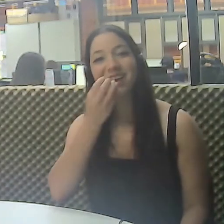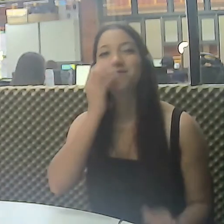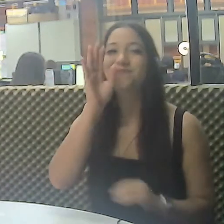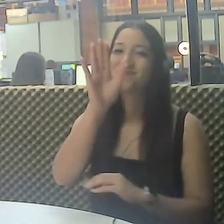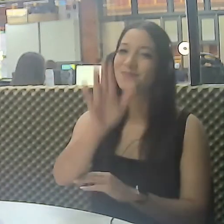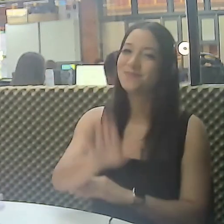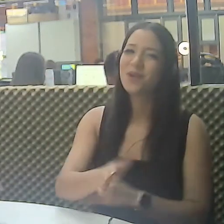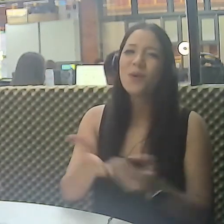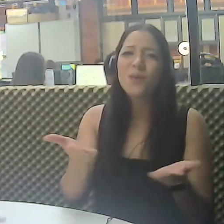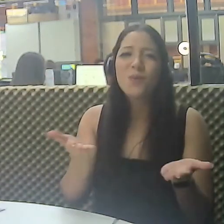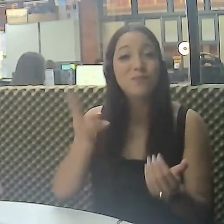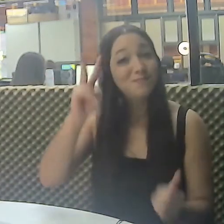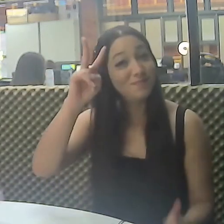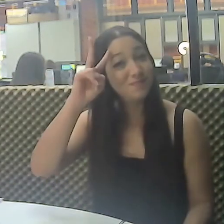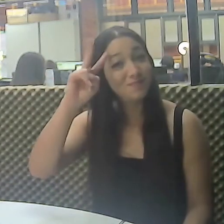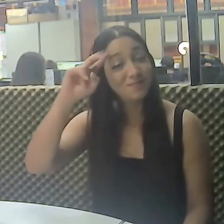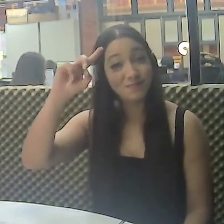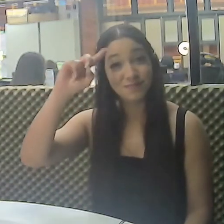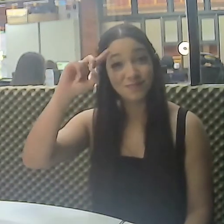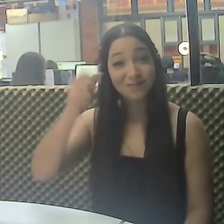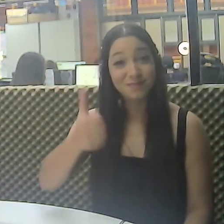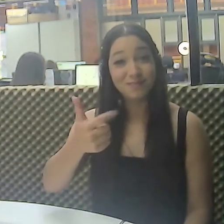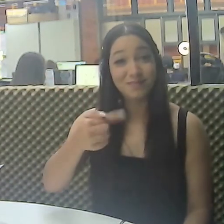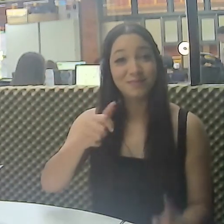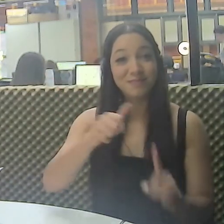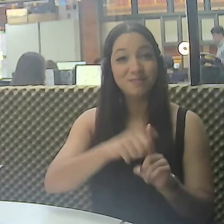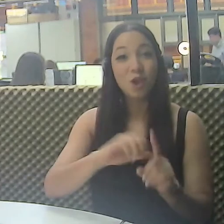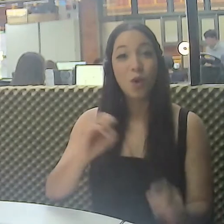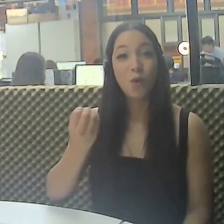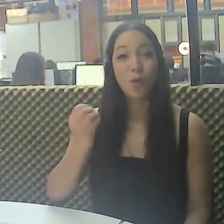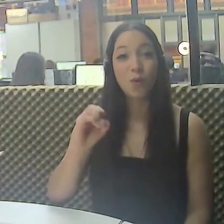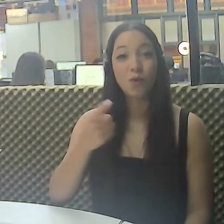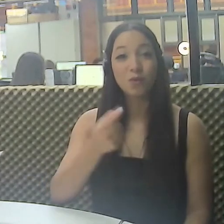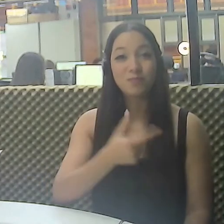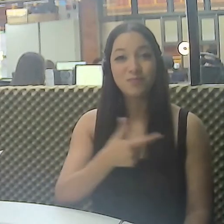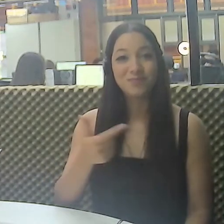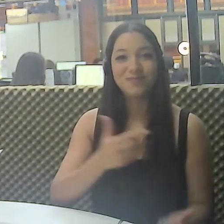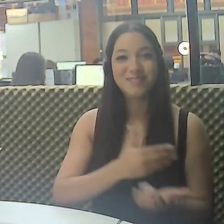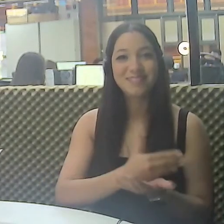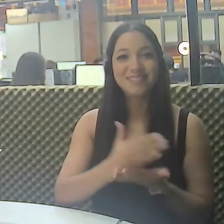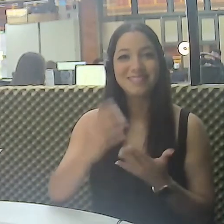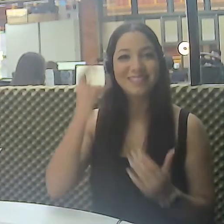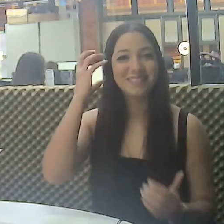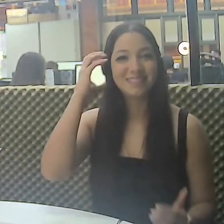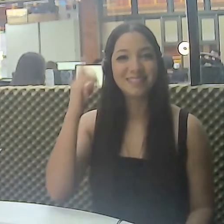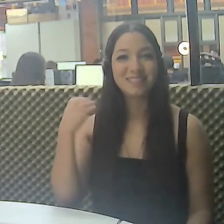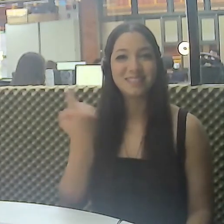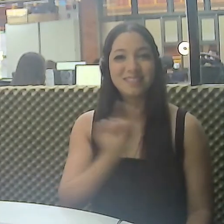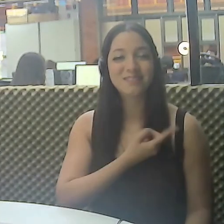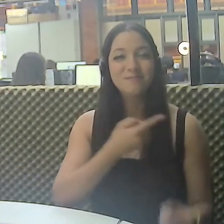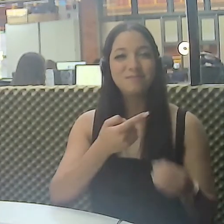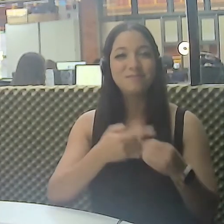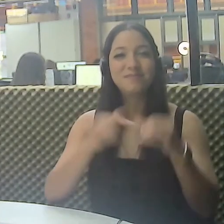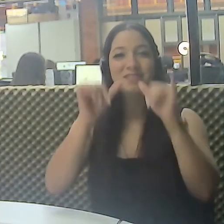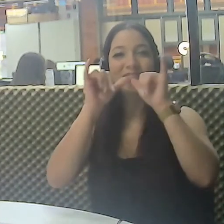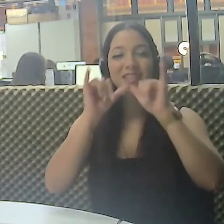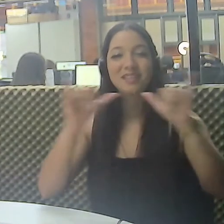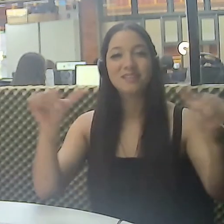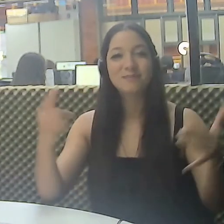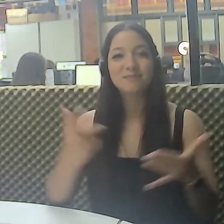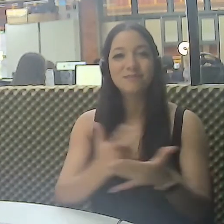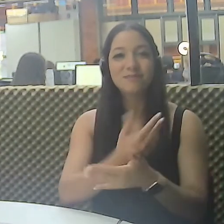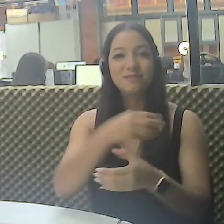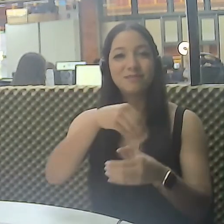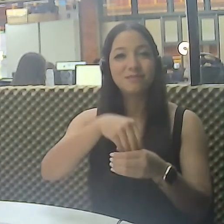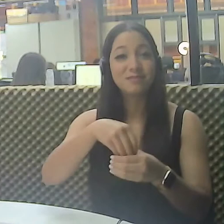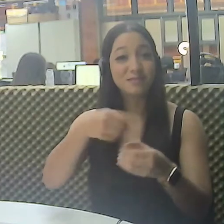Boa tarde. Hoje é segunda-feira, dia 17 de outubro de 2022. Está no ar a Rádio Nossa Cidade com o boletim de notícias sobre o que